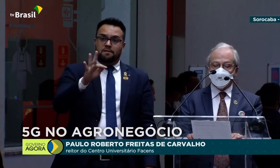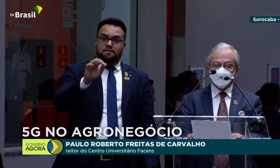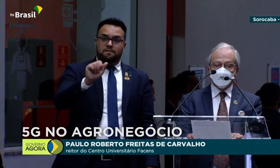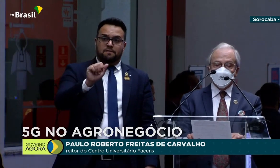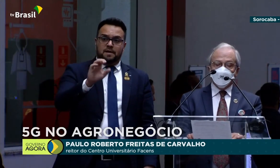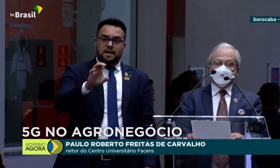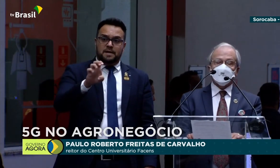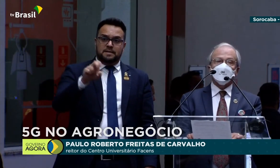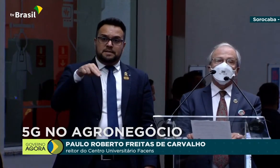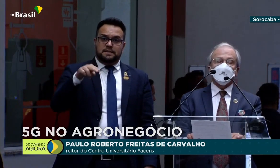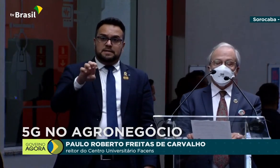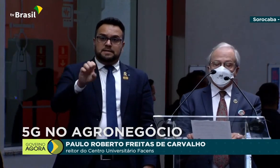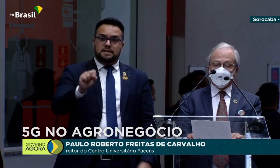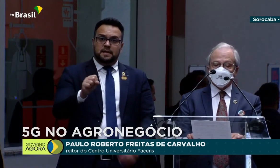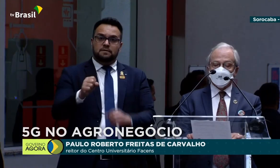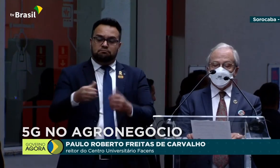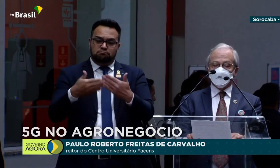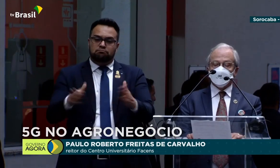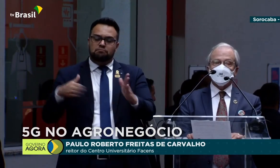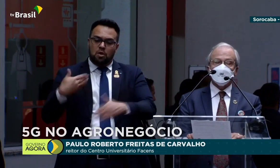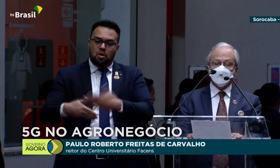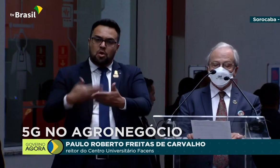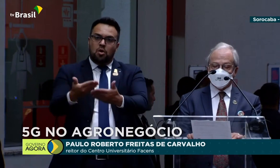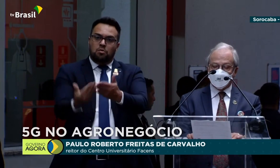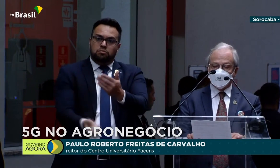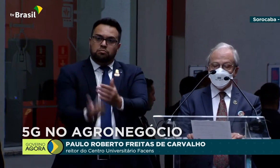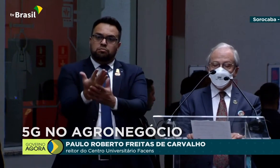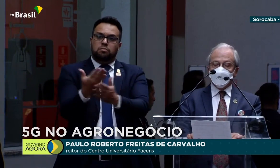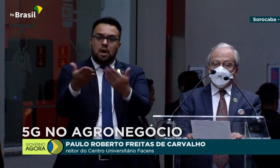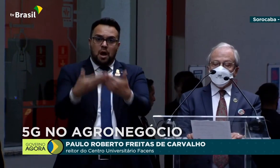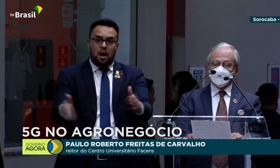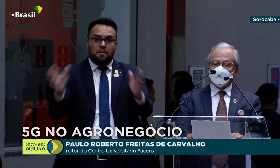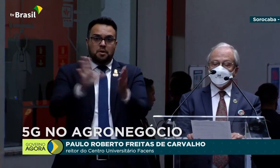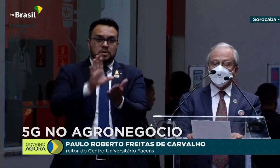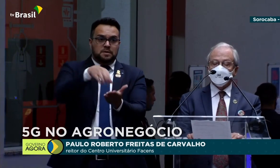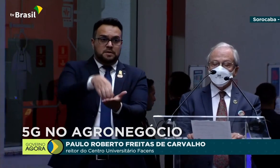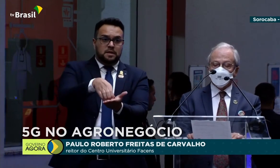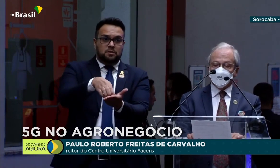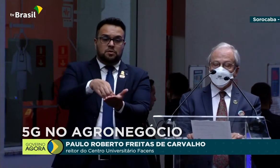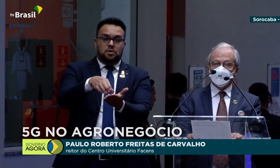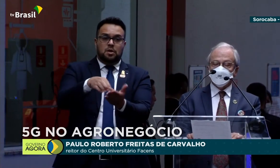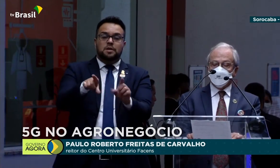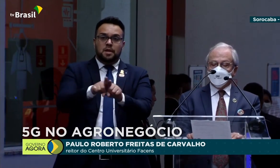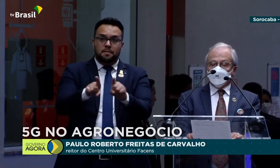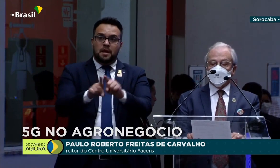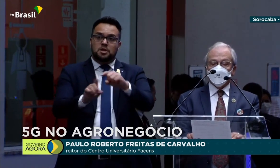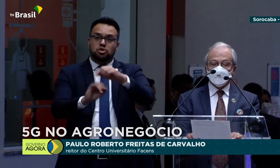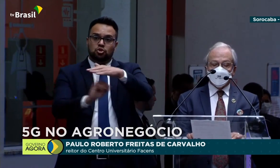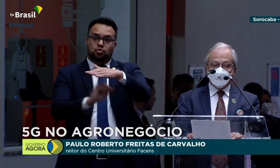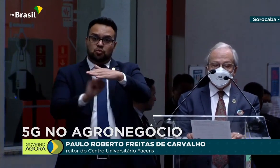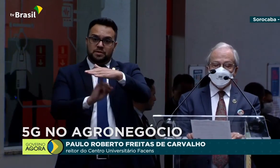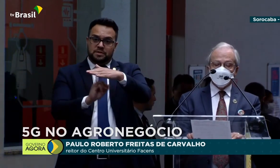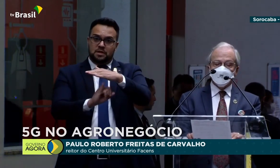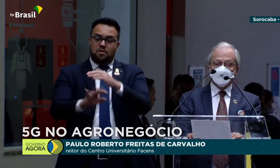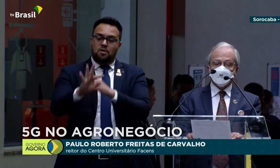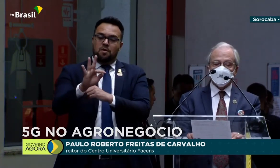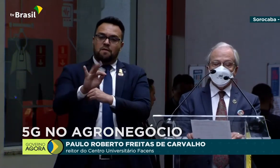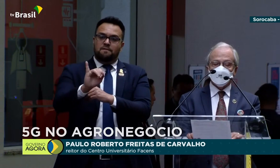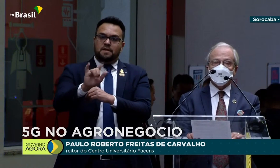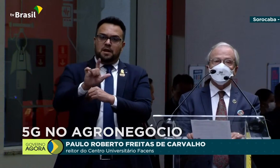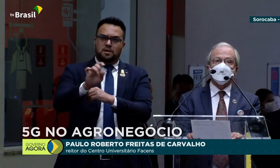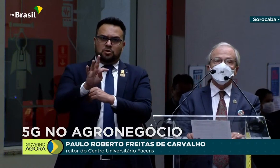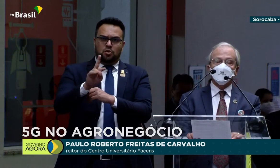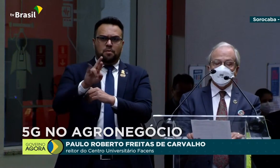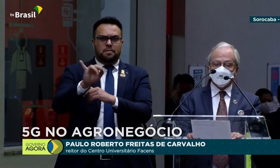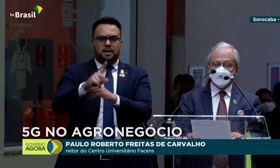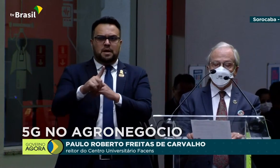de Sorocaba para se tornar atual Centro Universitário Facens, instituição filantrópica com nota máxima e